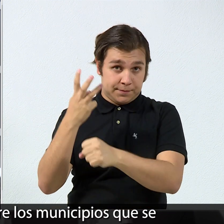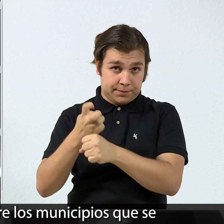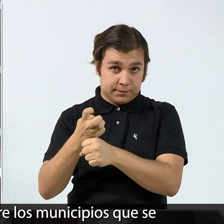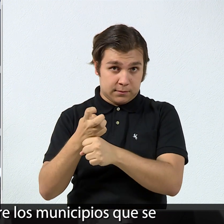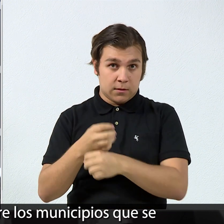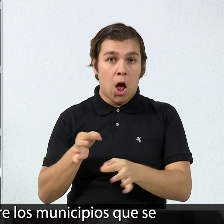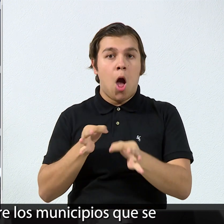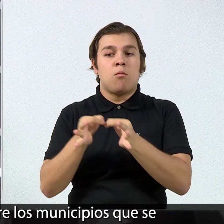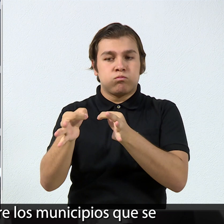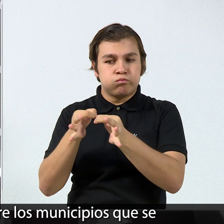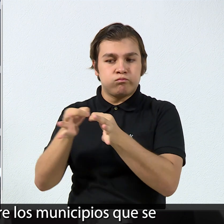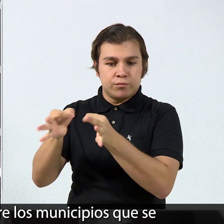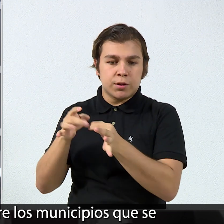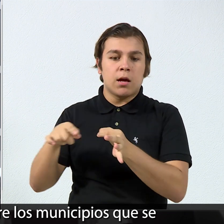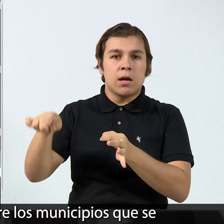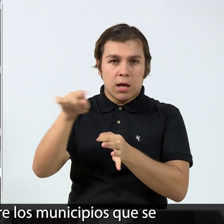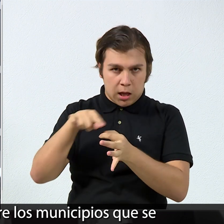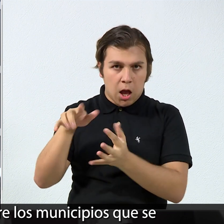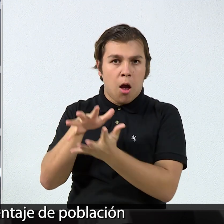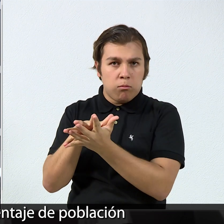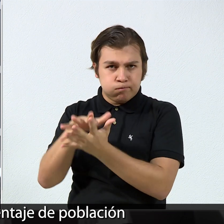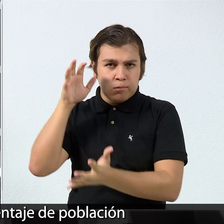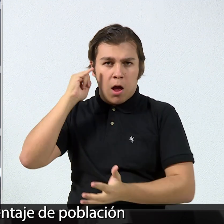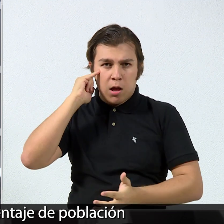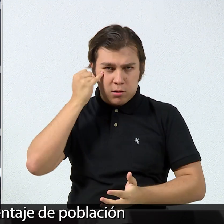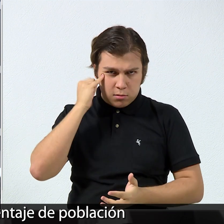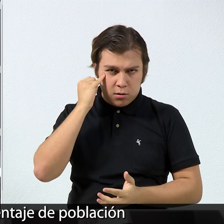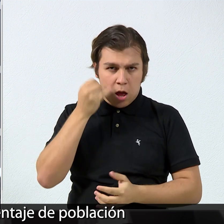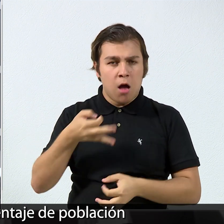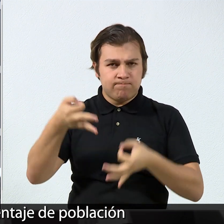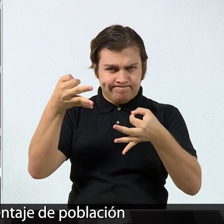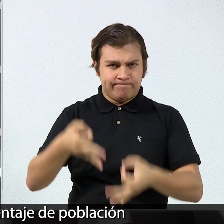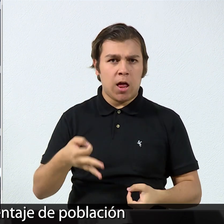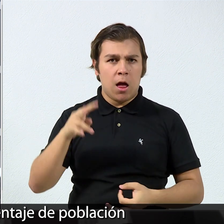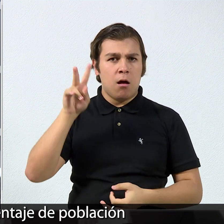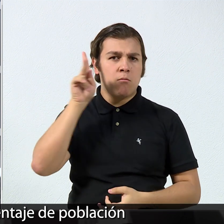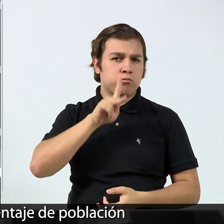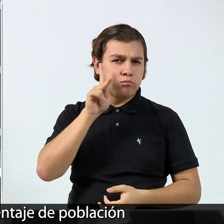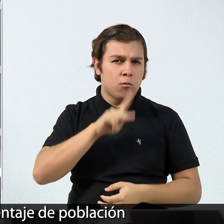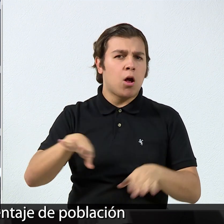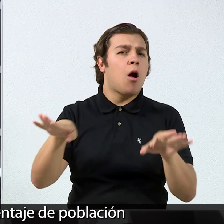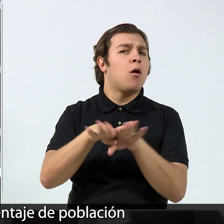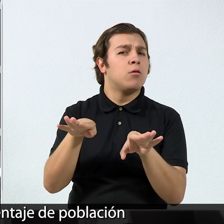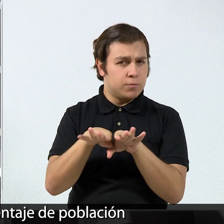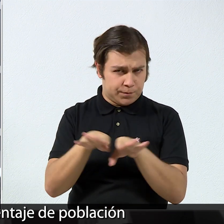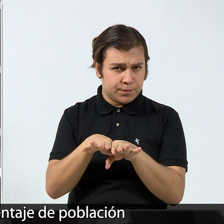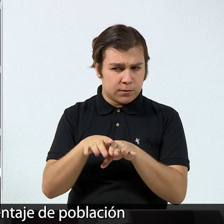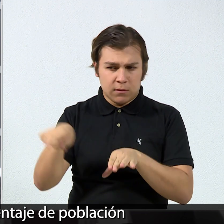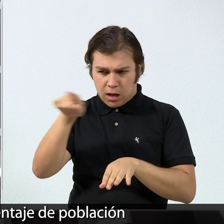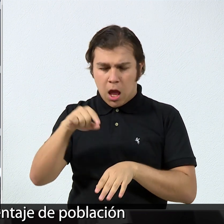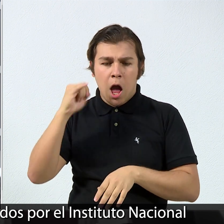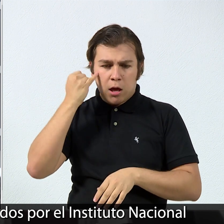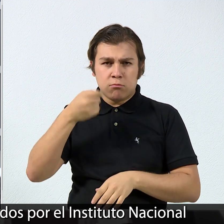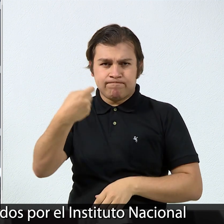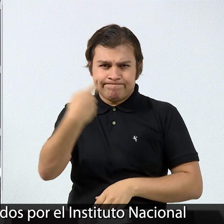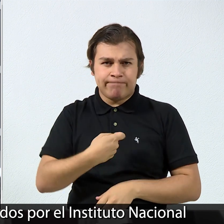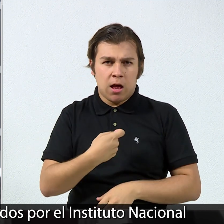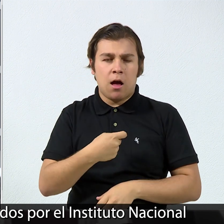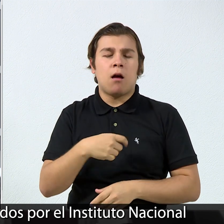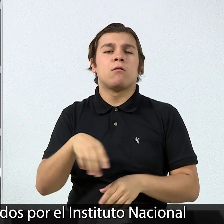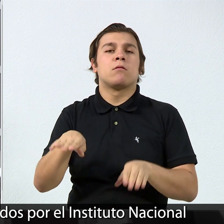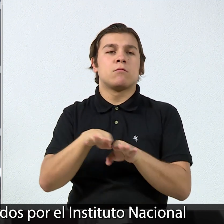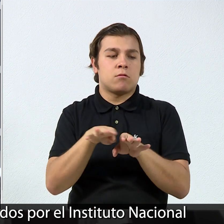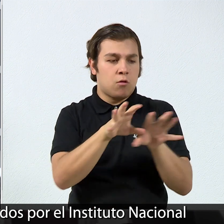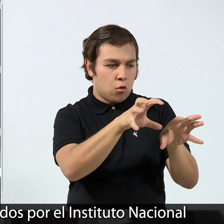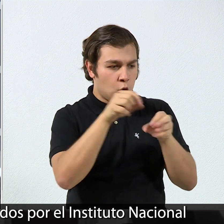los municipios que se encuentran en ese supuesto, así como del porcentaje de población que se autoadscribe como indígena, se estará